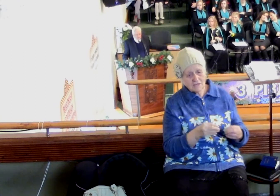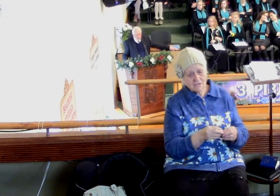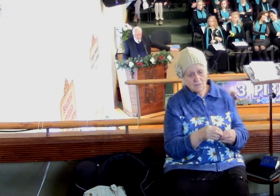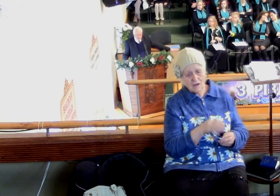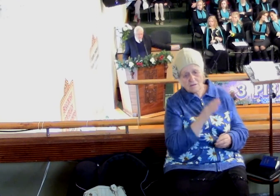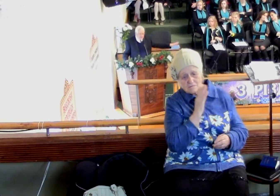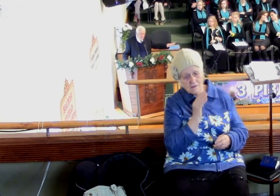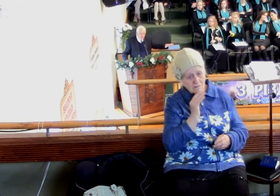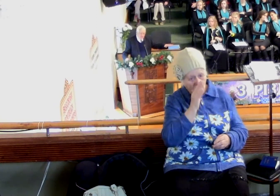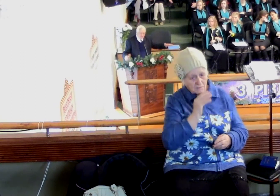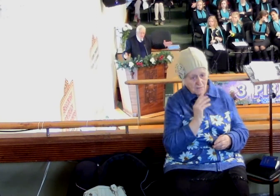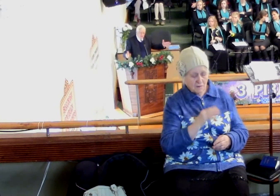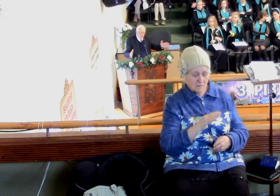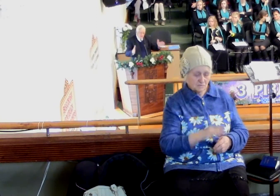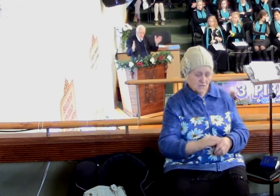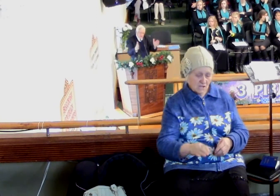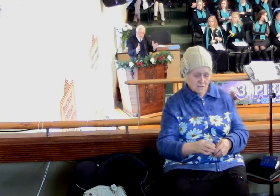детки небольшие.